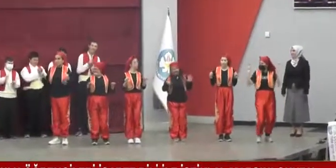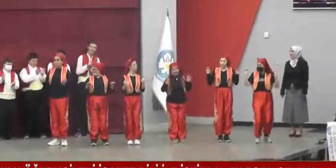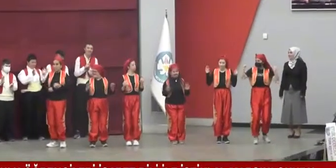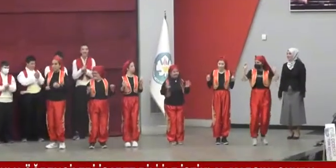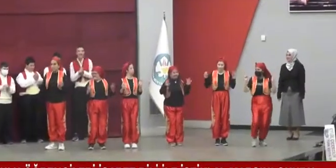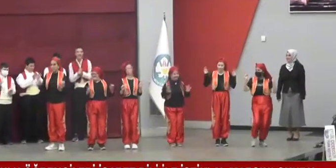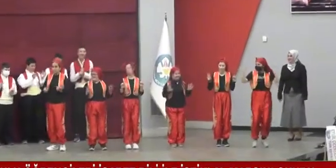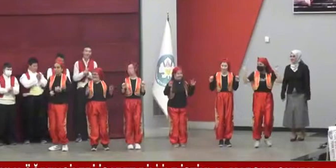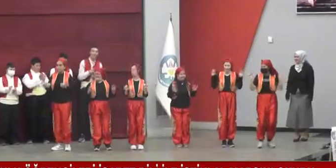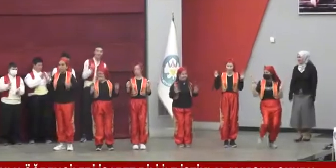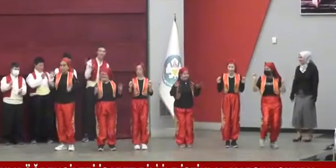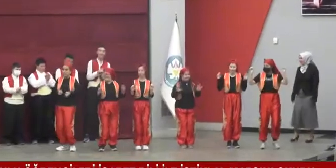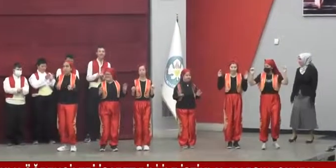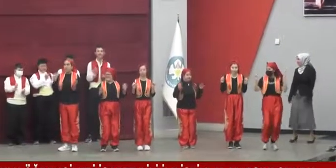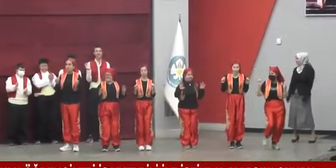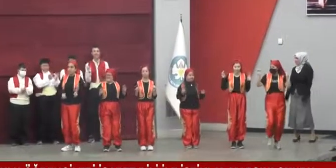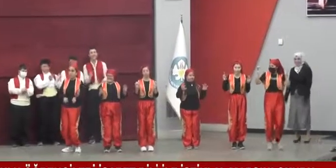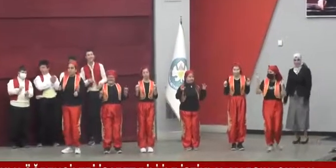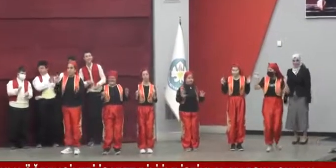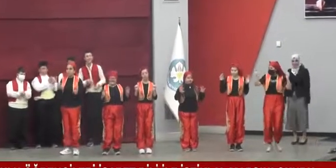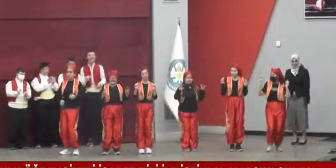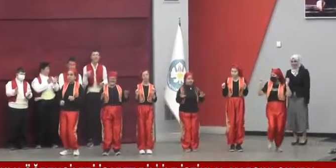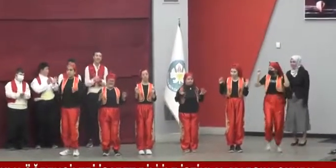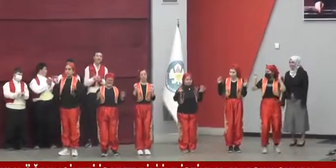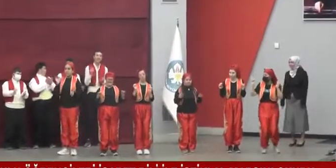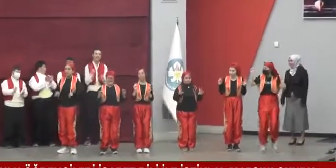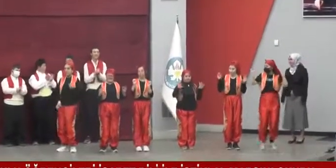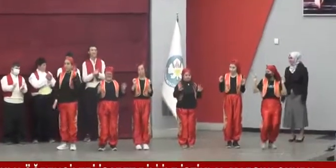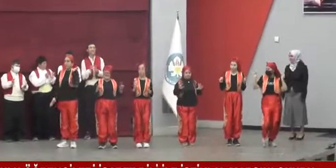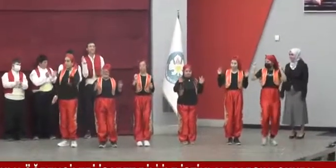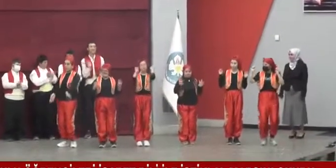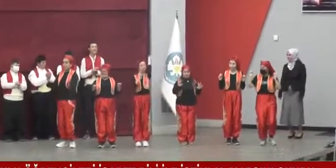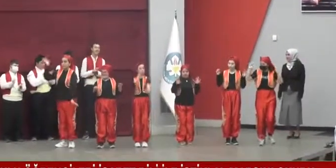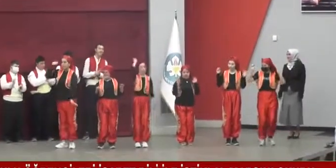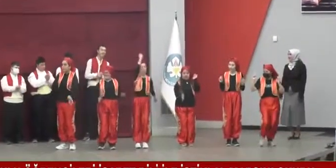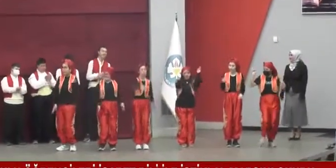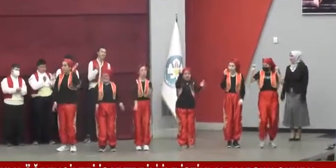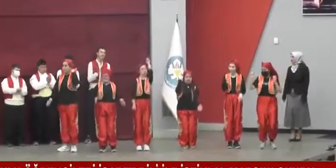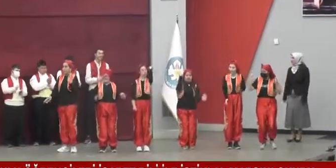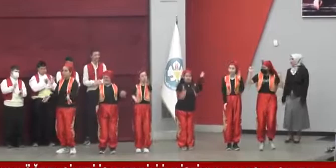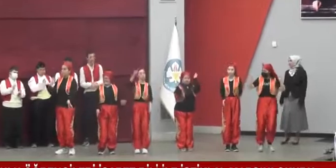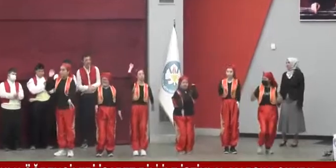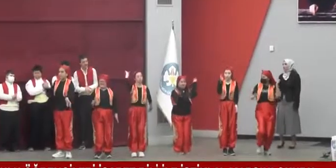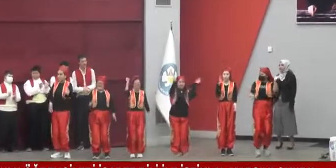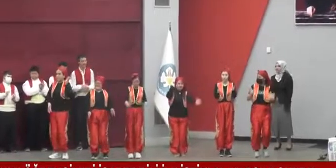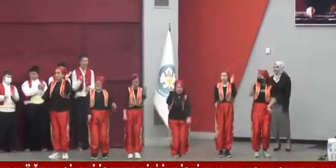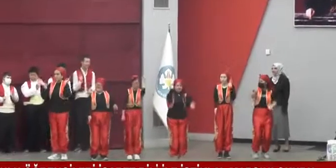hatıra fotoğrafı çekindi. Engelliler Haftası Farkındalık Günü kutlamaları Kültür Sitesi Lale Salonu'nda özel öğrencilerin gösterileriyle devam etti.